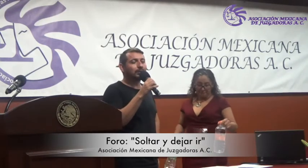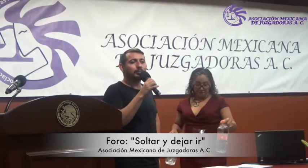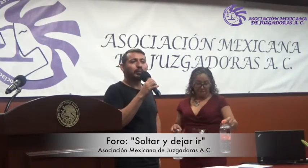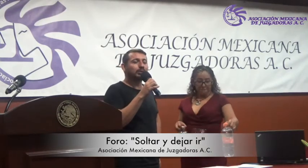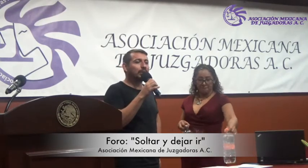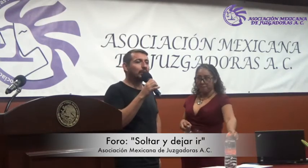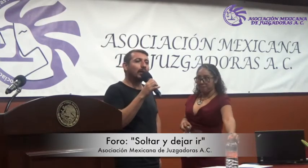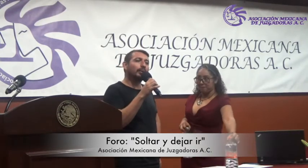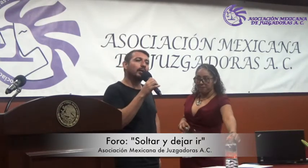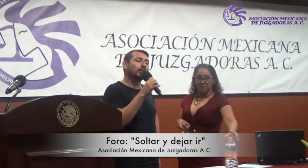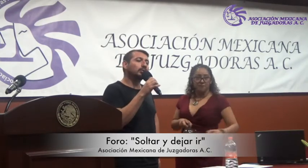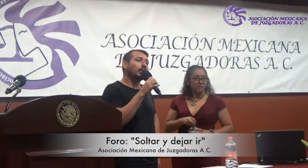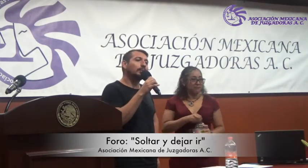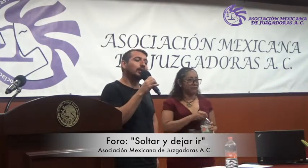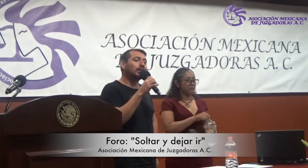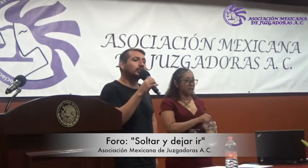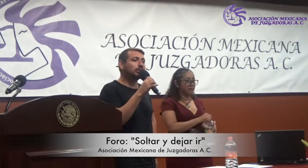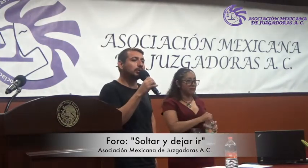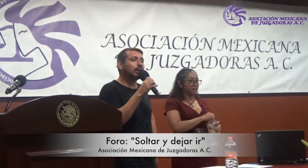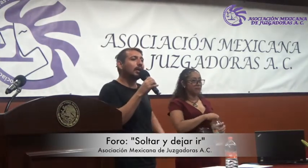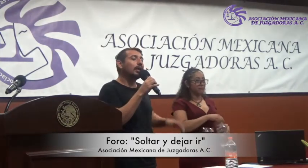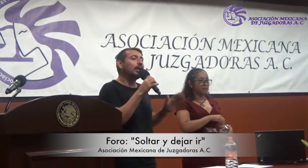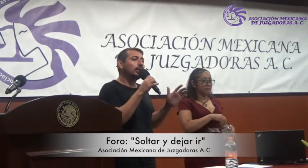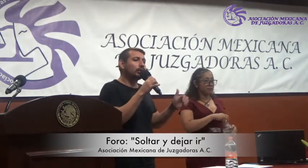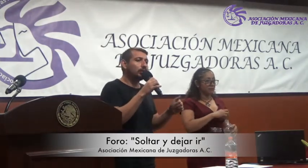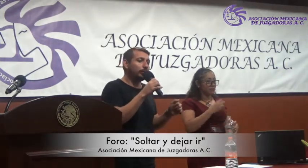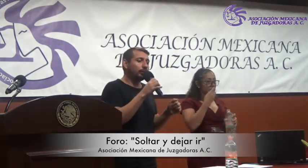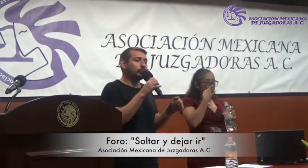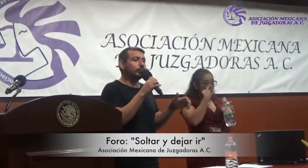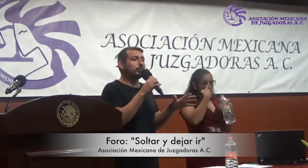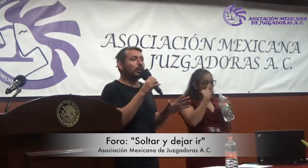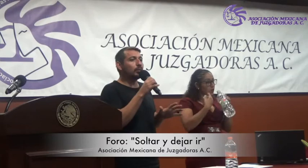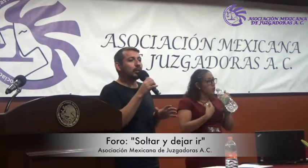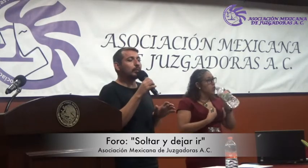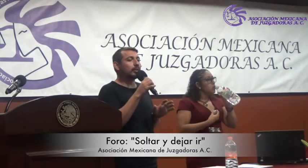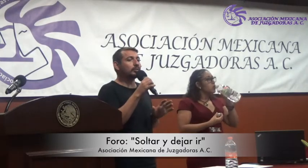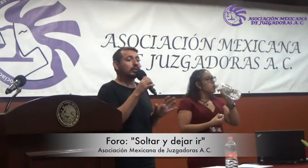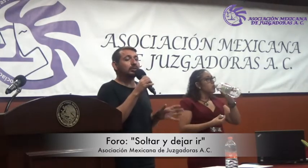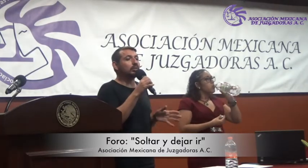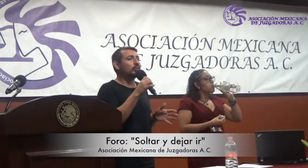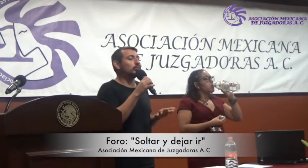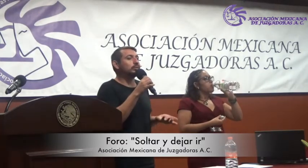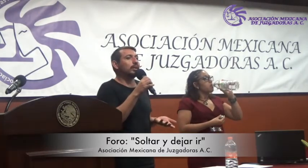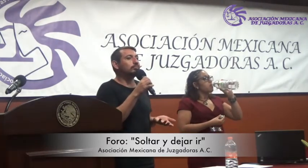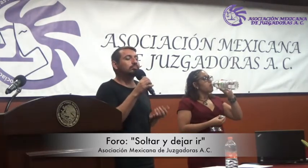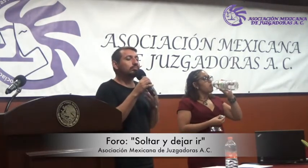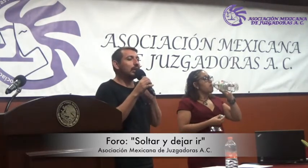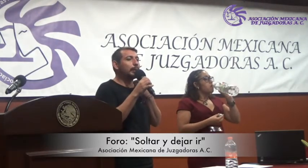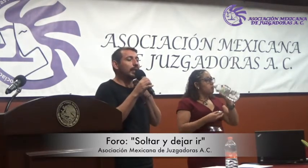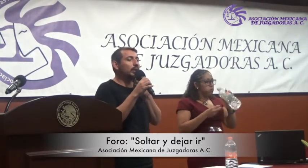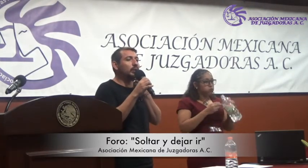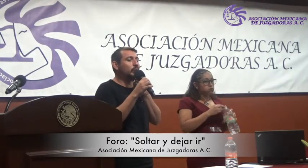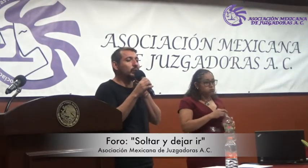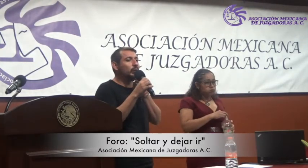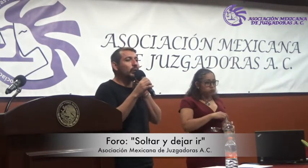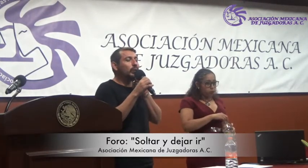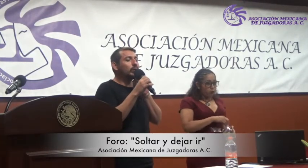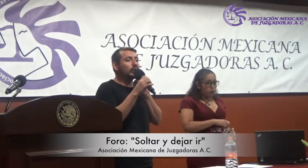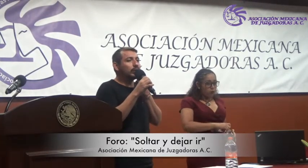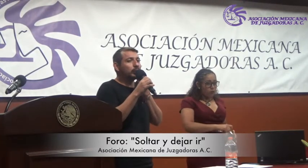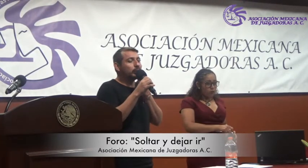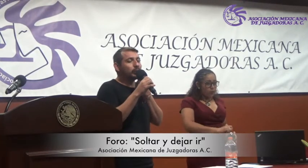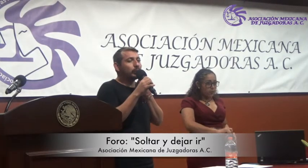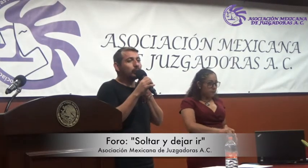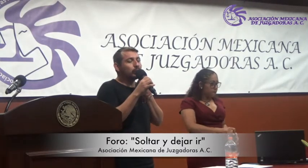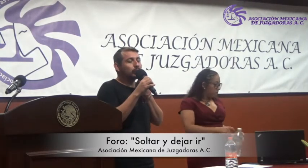nunca es al 100% la verdad, solamente nos dicen, ah, no te preocupes, me dan un abrazo y ya estoy, o sea, la verdad